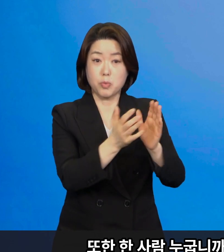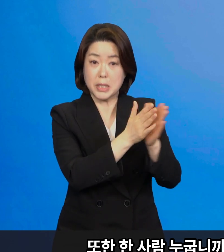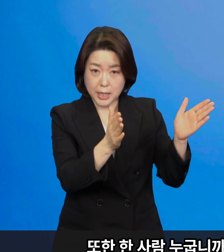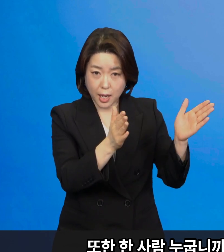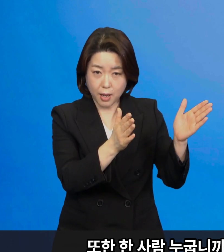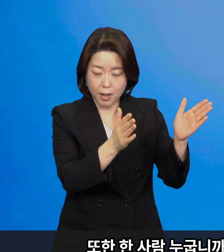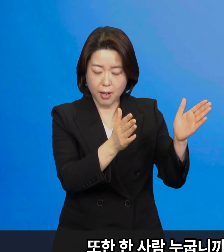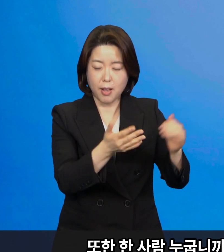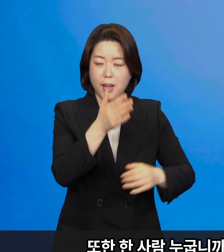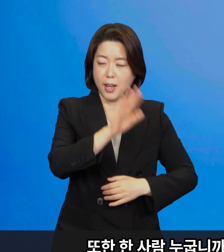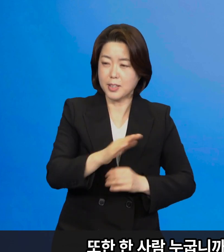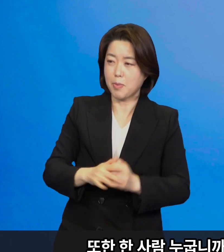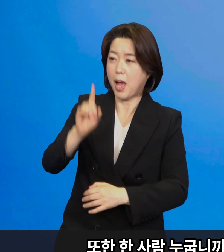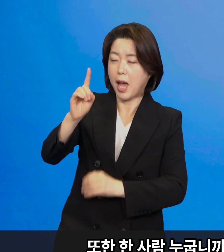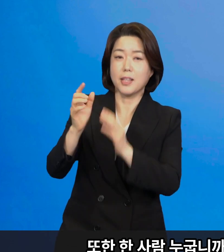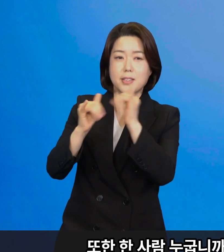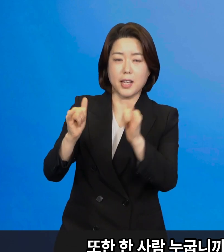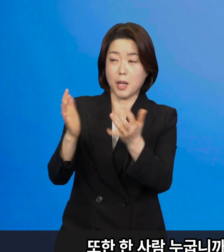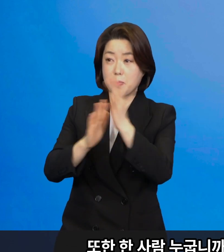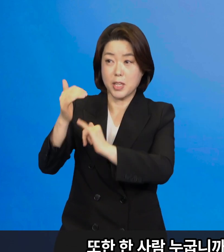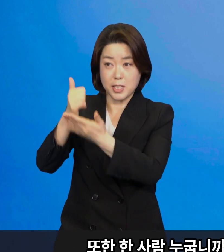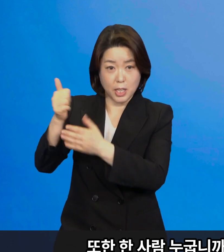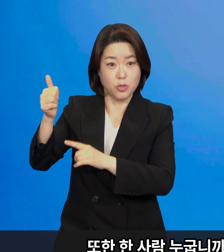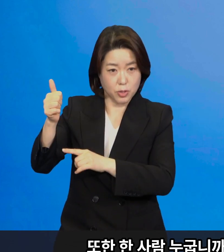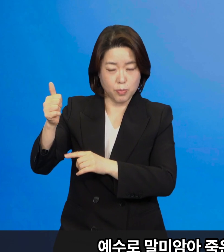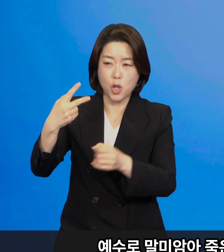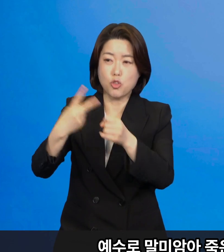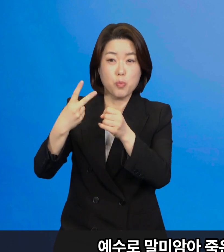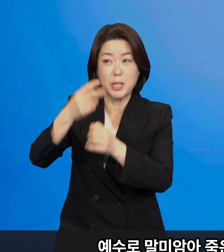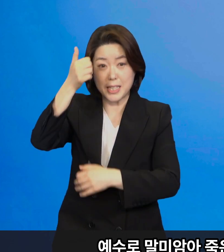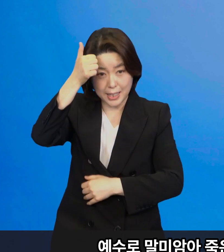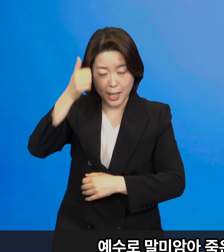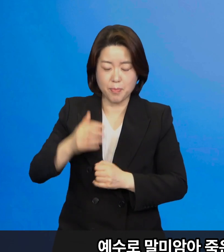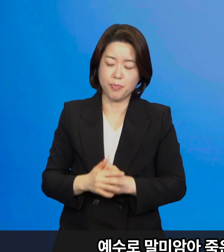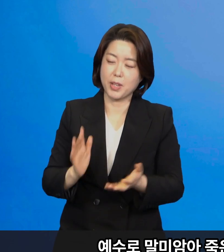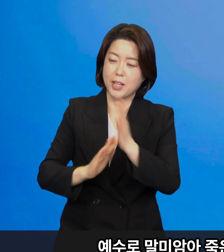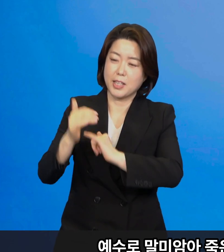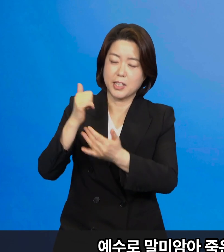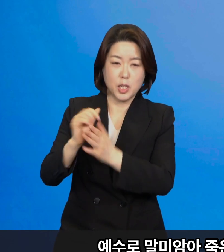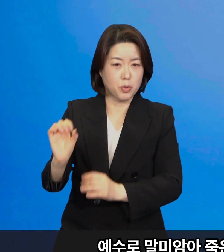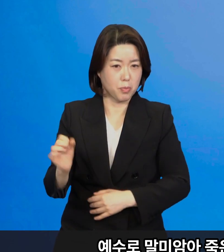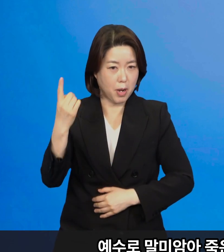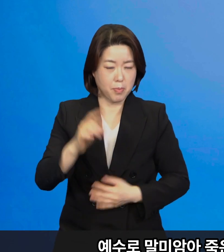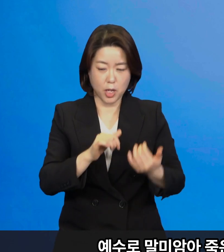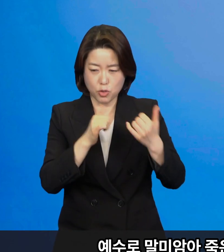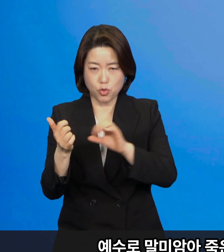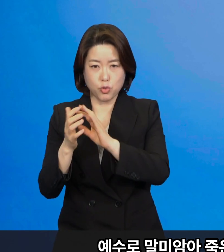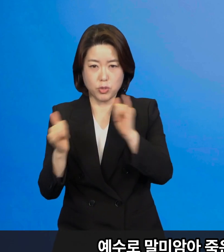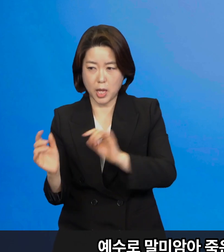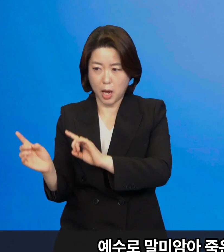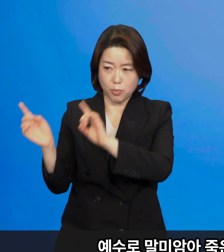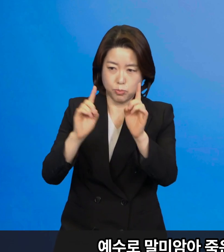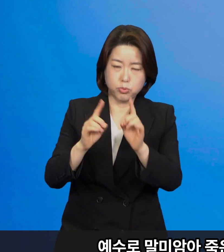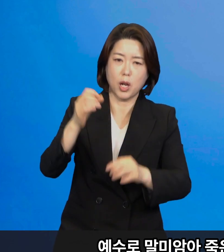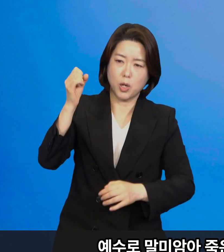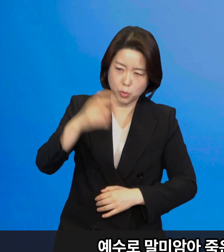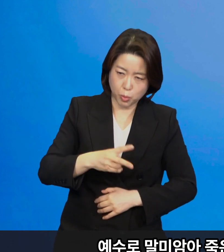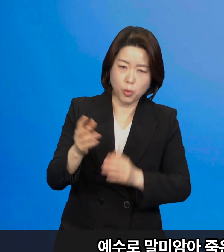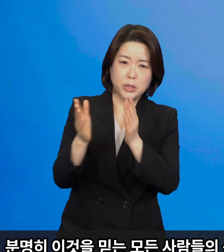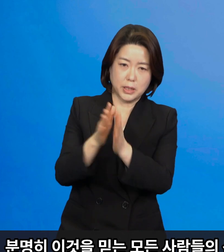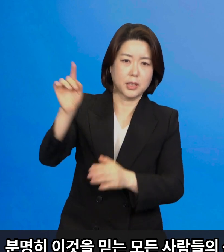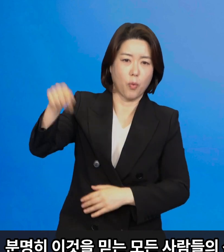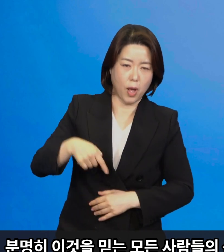한 사람 누굽니까? 예수님, 둘째 아담입니다. 예수로 말미암아 죽은 사람의 부활도